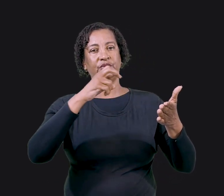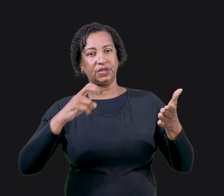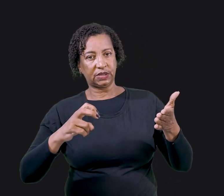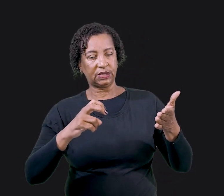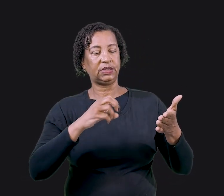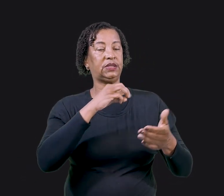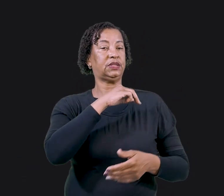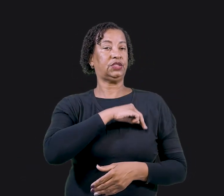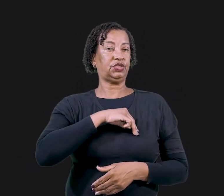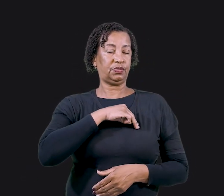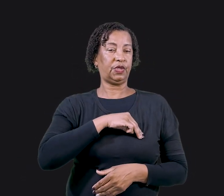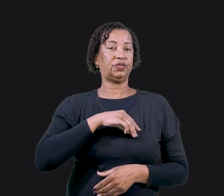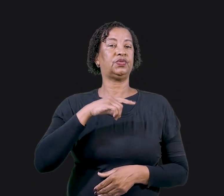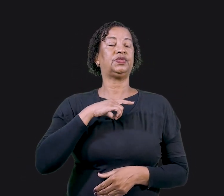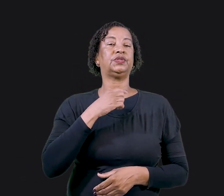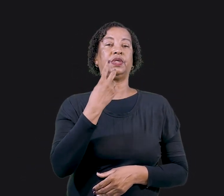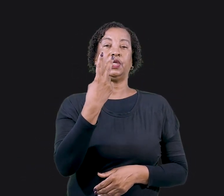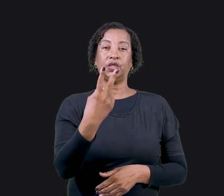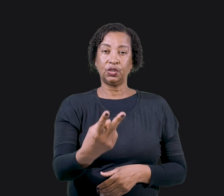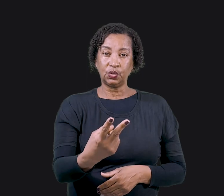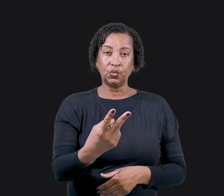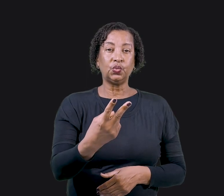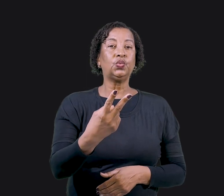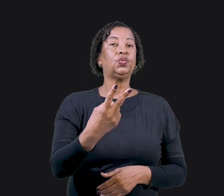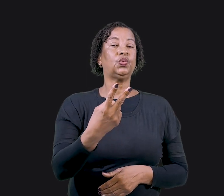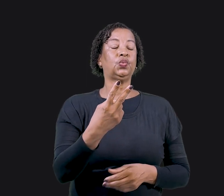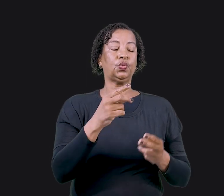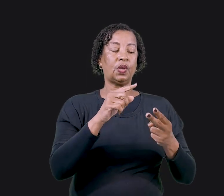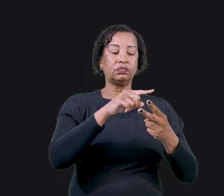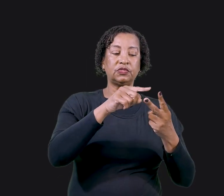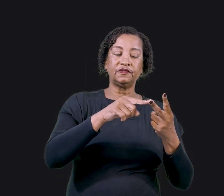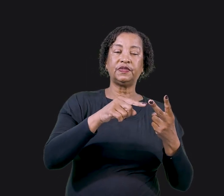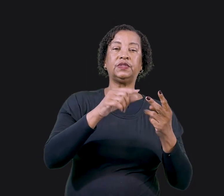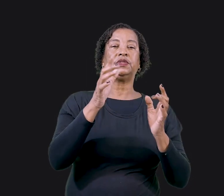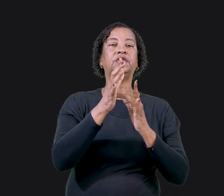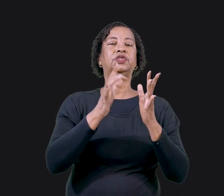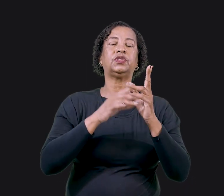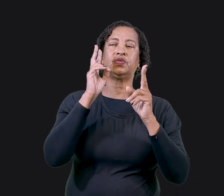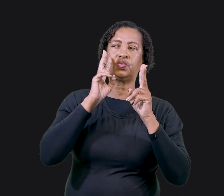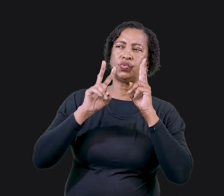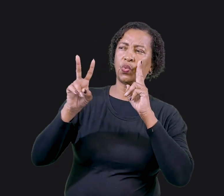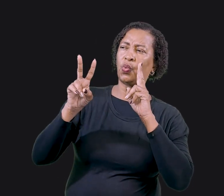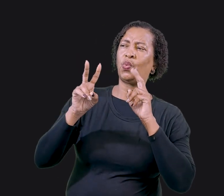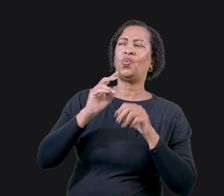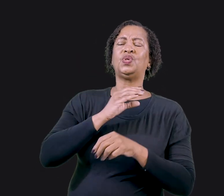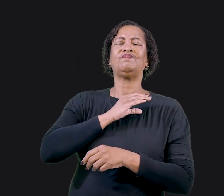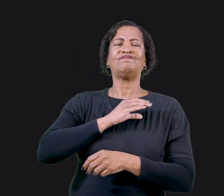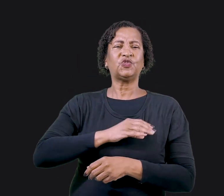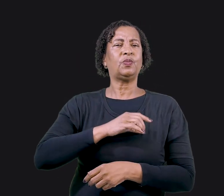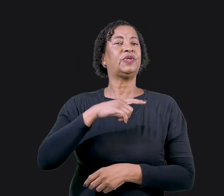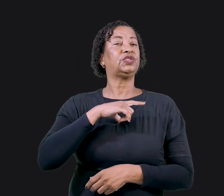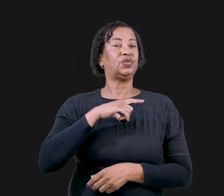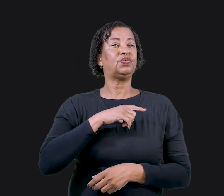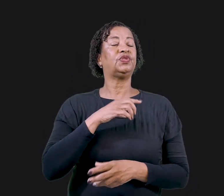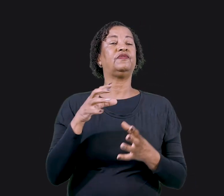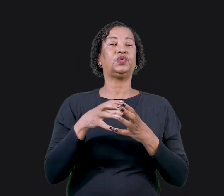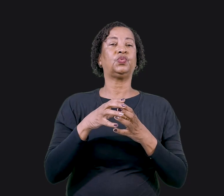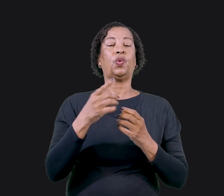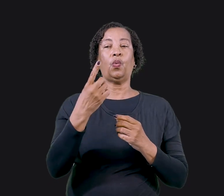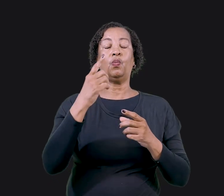do Evangelho de Mateus, lemos sobre 2 ocasiões em que Jesus olhou para cima, viu as multidões e teve compaixão delas. Uma aconteceu logo